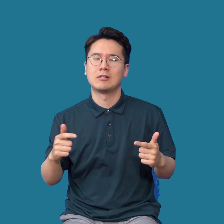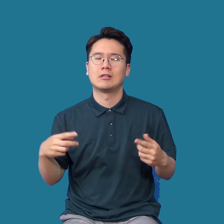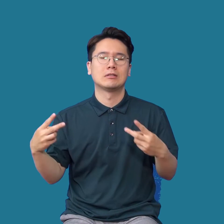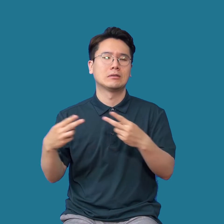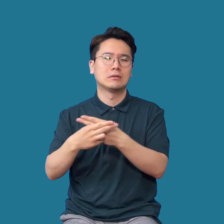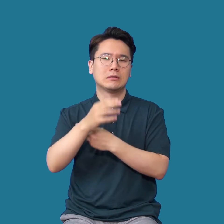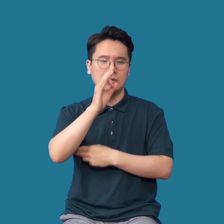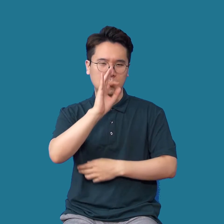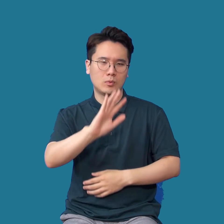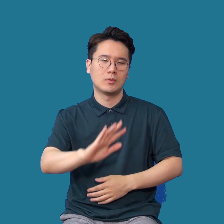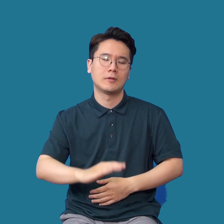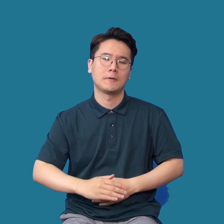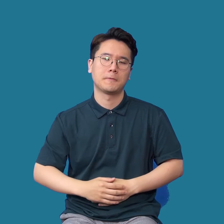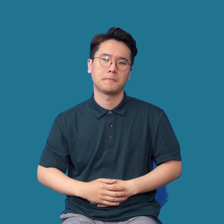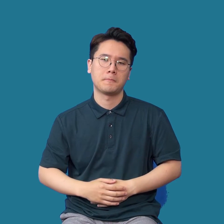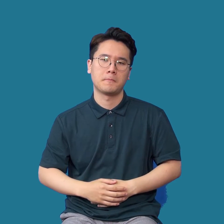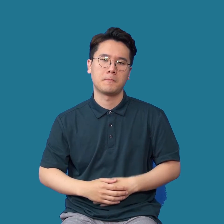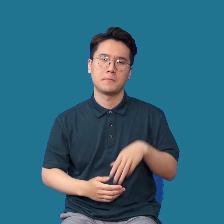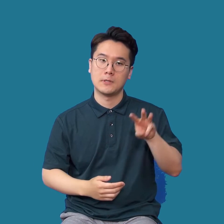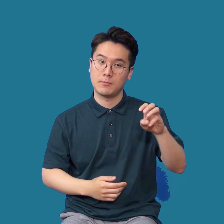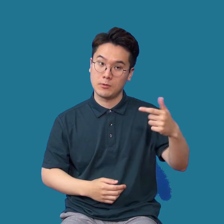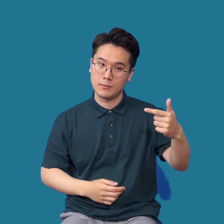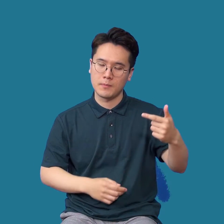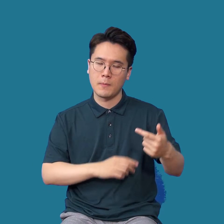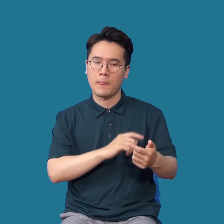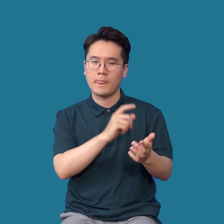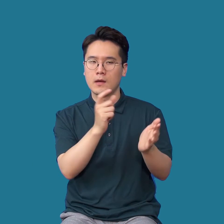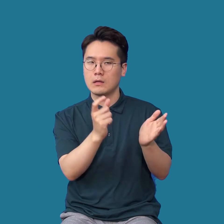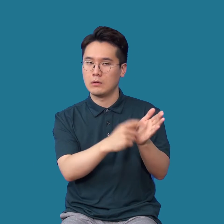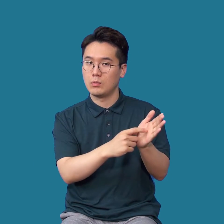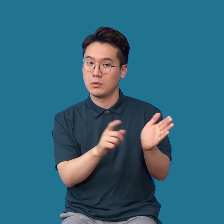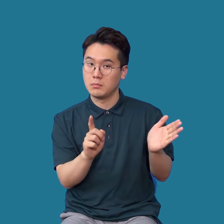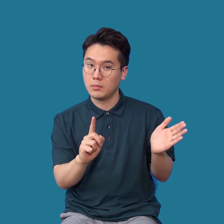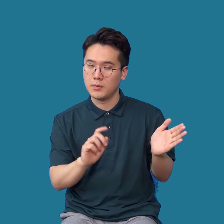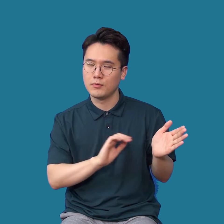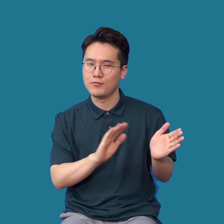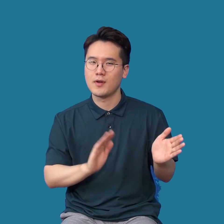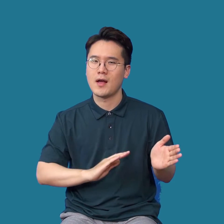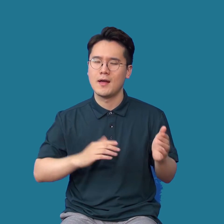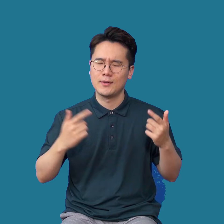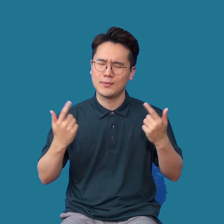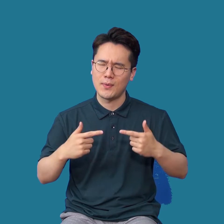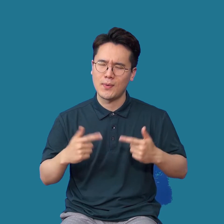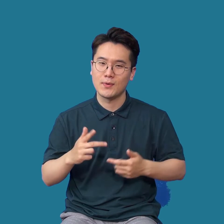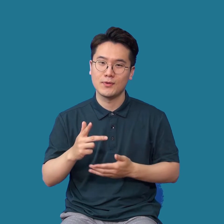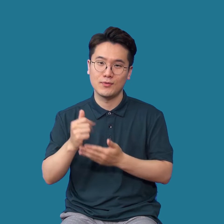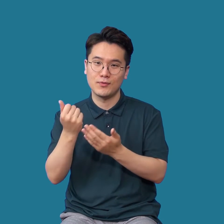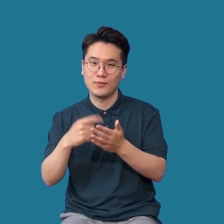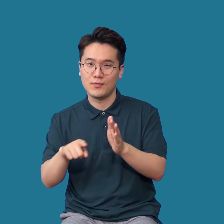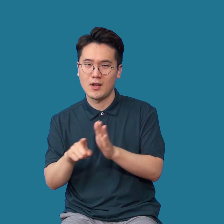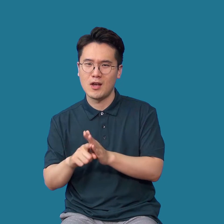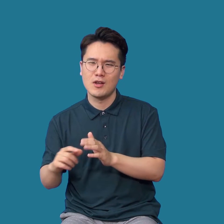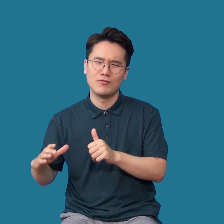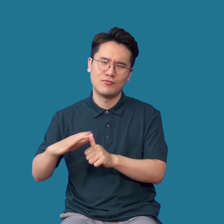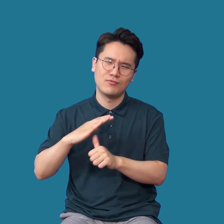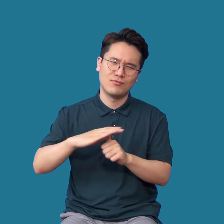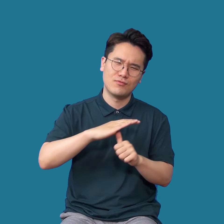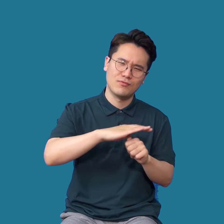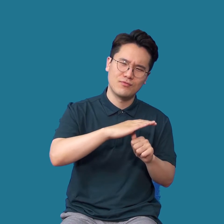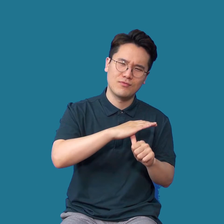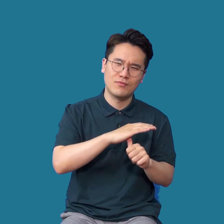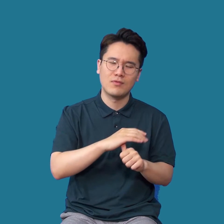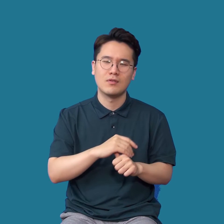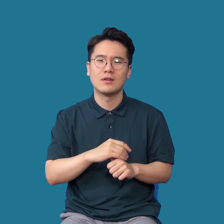36절에는 기록된 바 우리가 종일 주를 위하여 죽임을 당하게 되며 도살당할 양같이 여김을